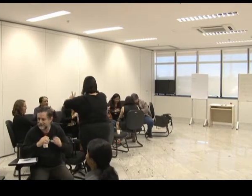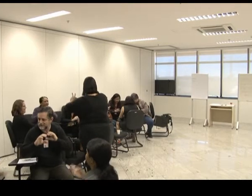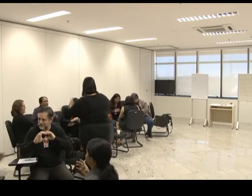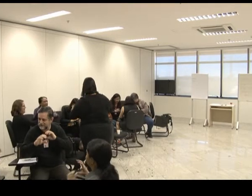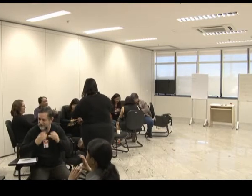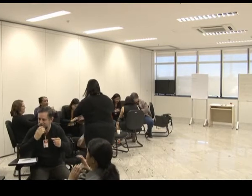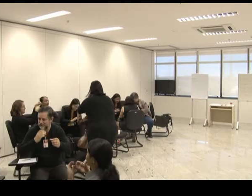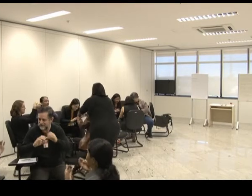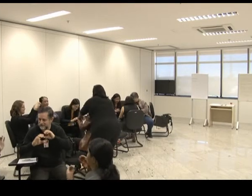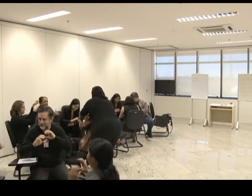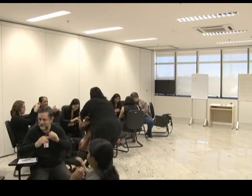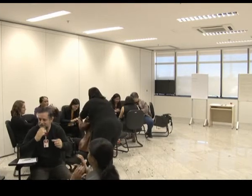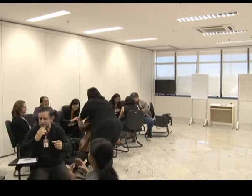Para fora a mão.